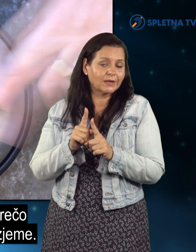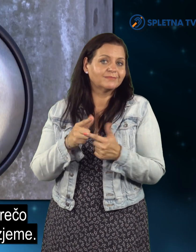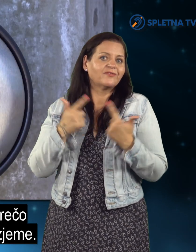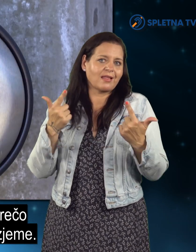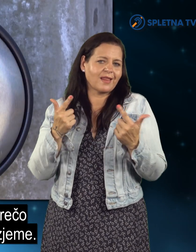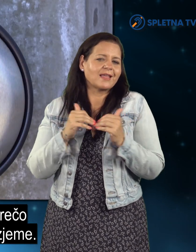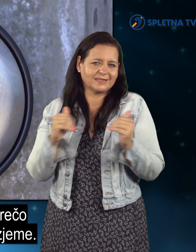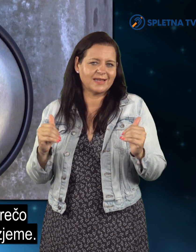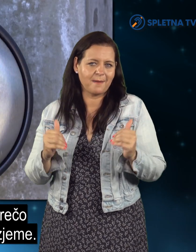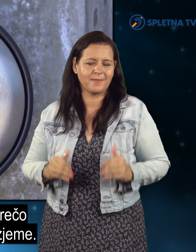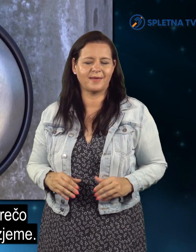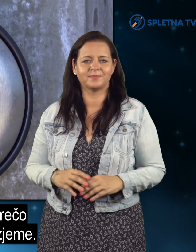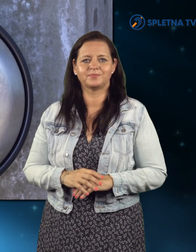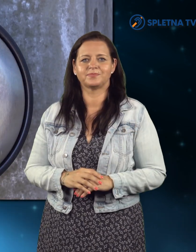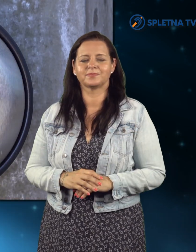izjeme.